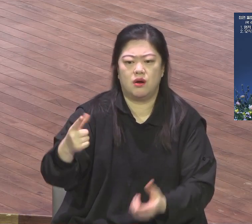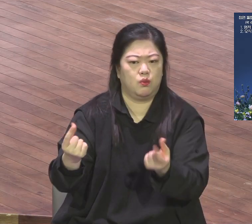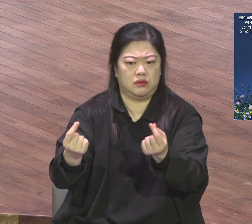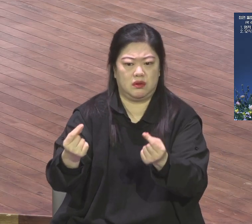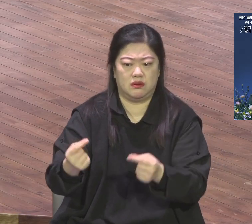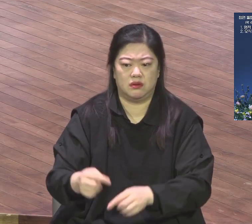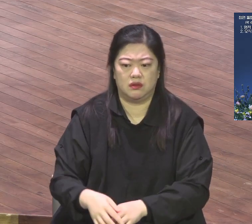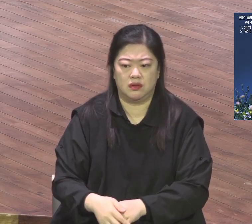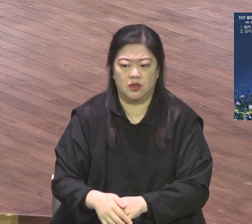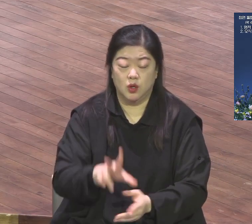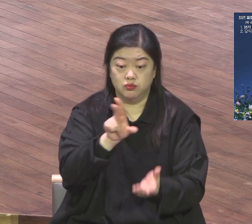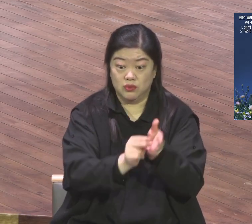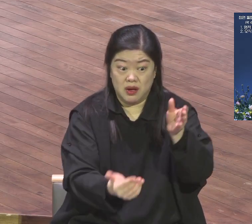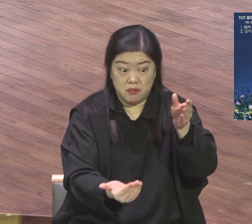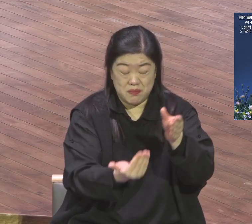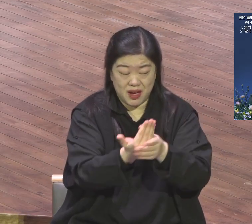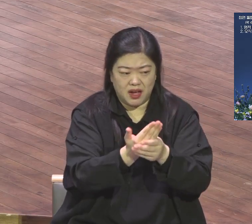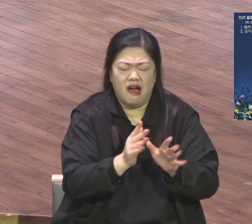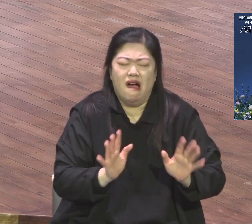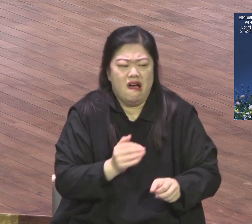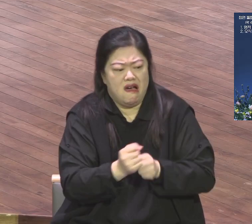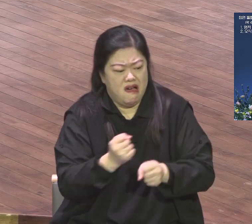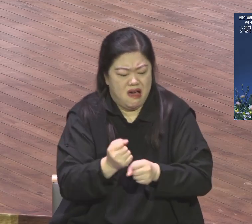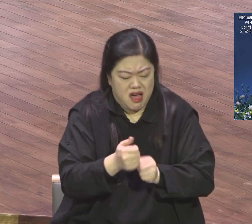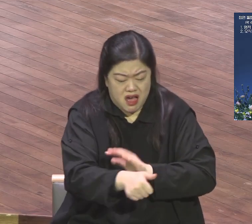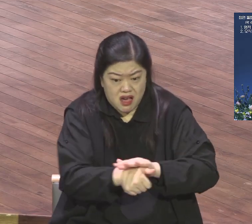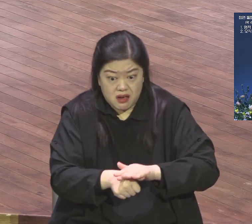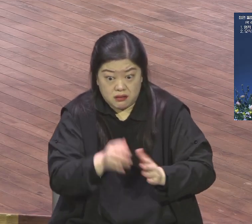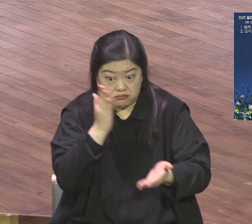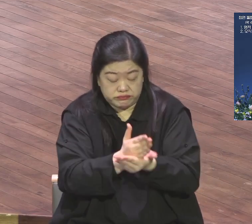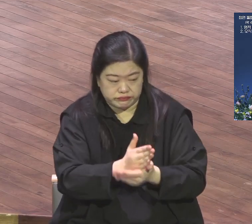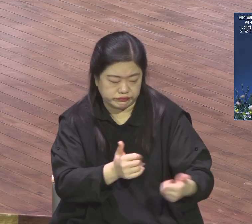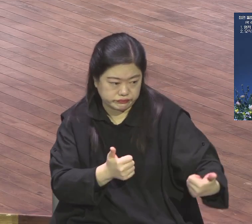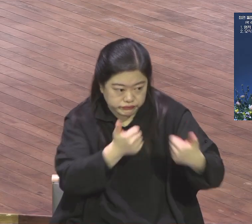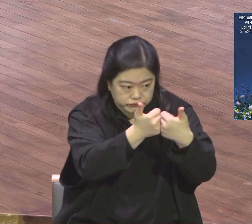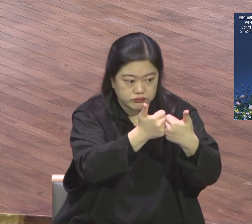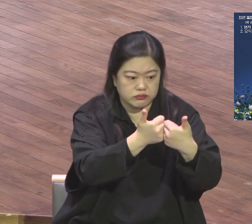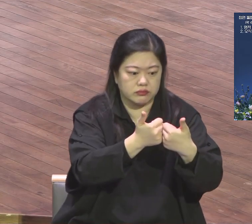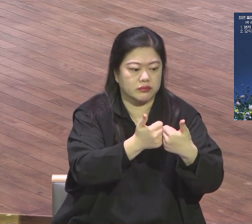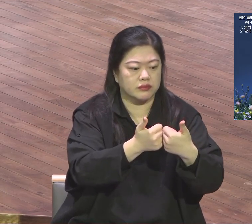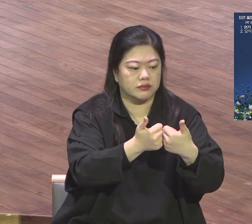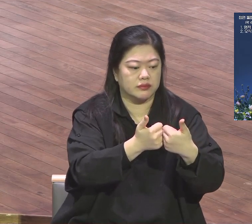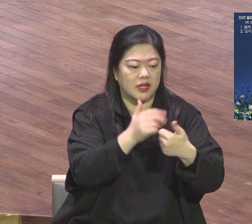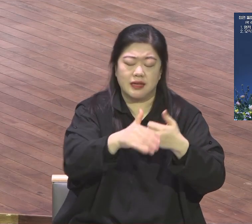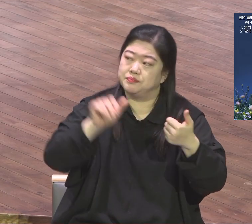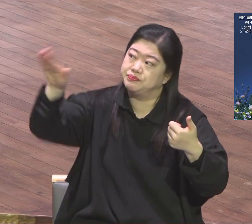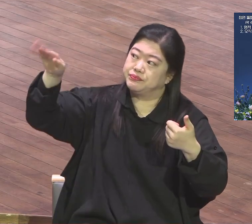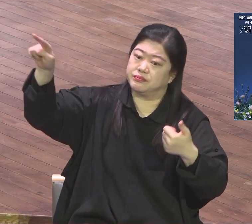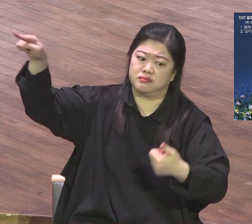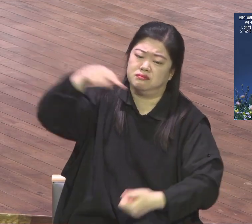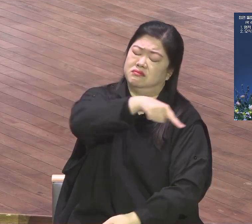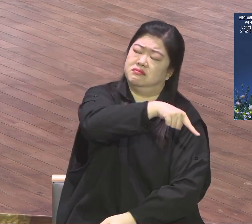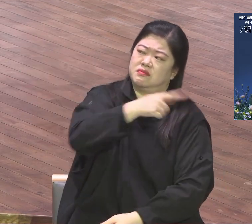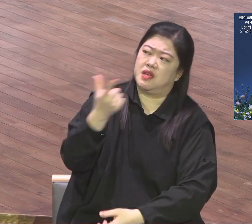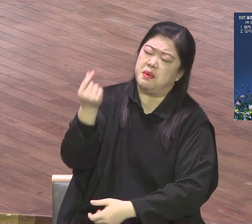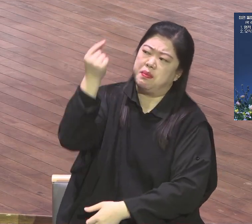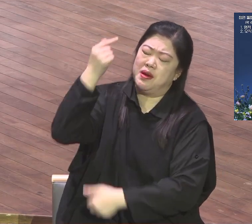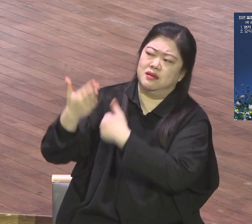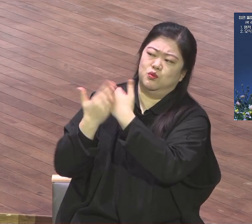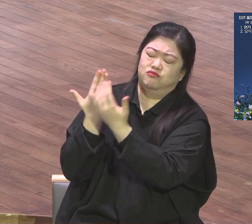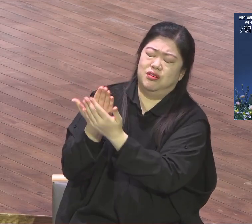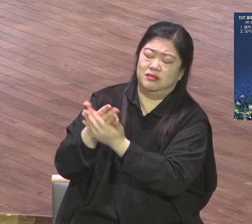되는 사람들은 문제 와도 그거 뭐 신경 안 씁니다. 정면 돌파입니다. 정면